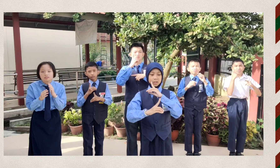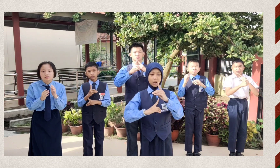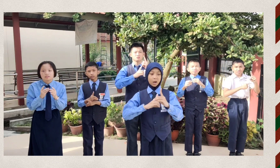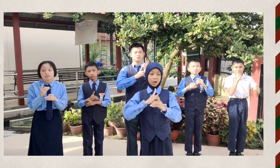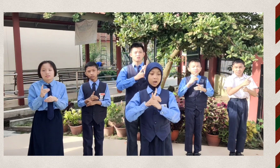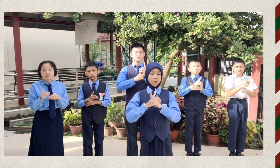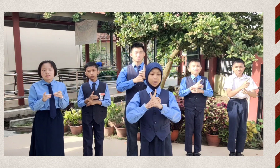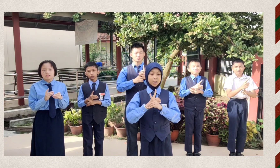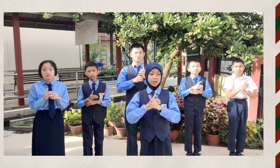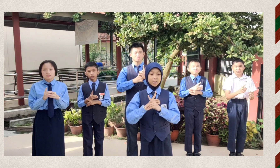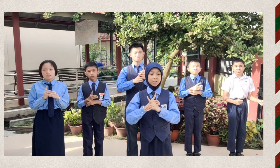dunia.